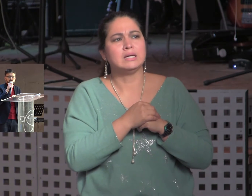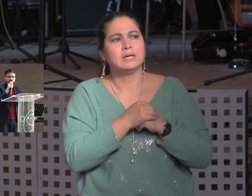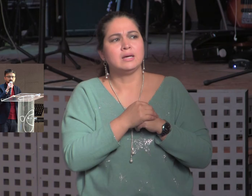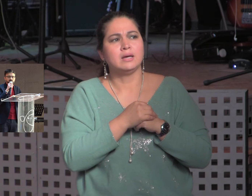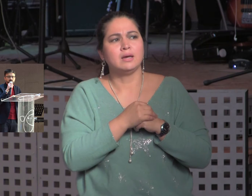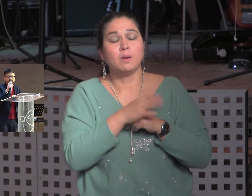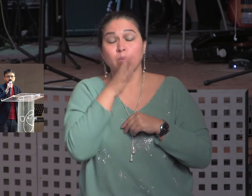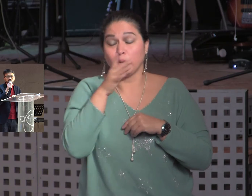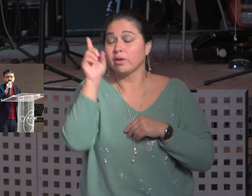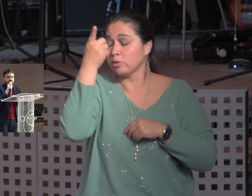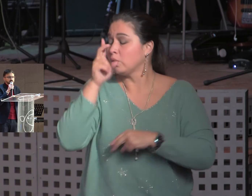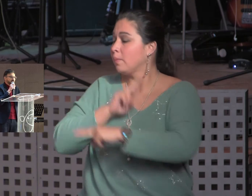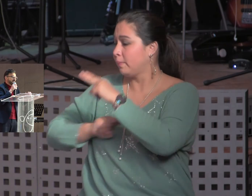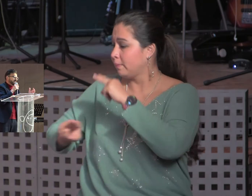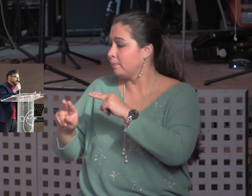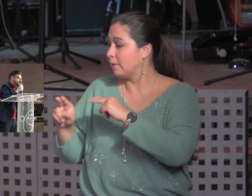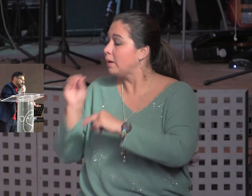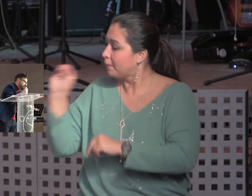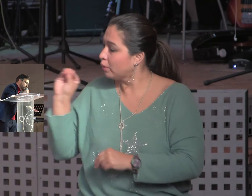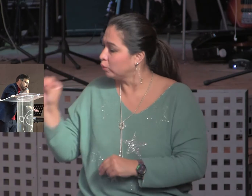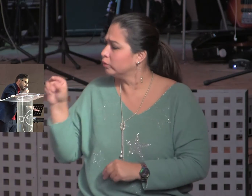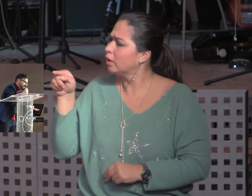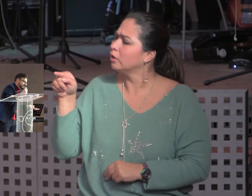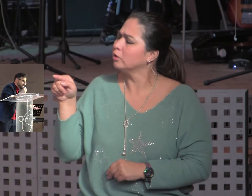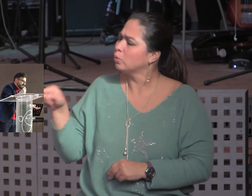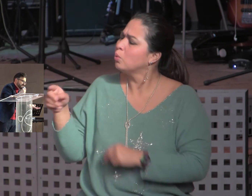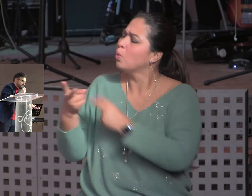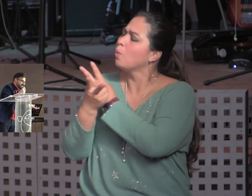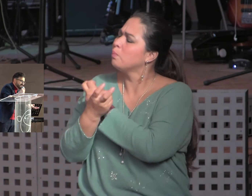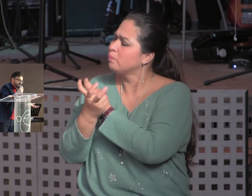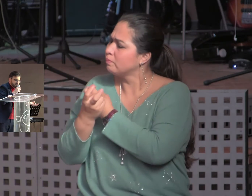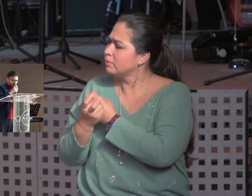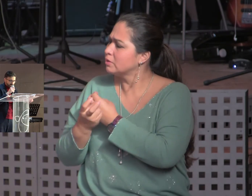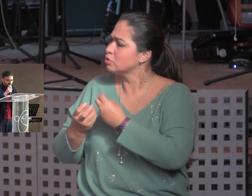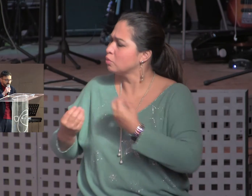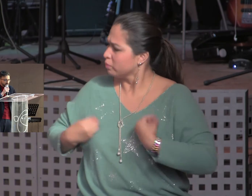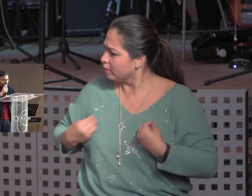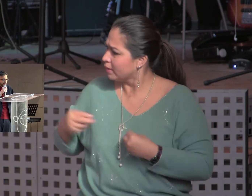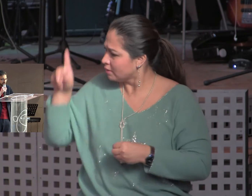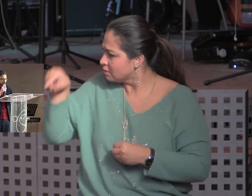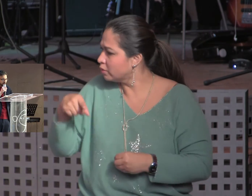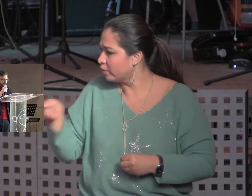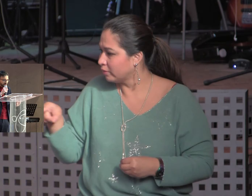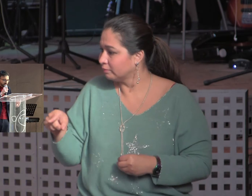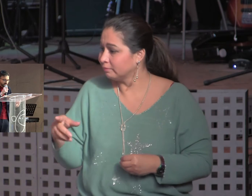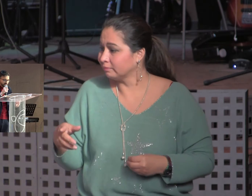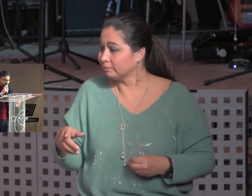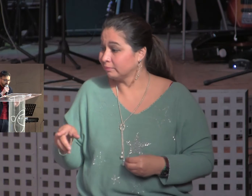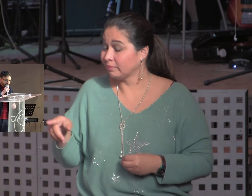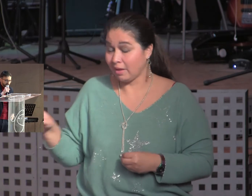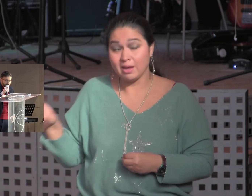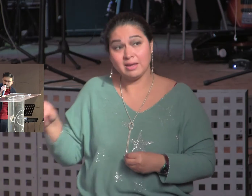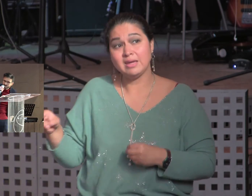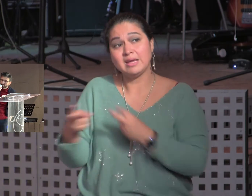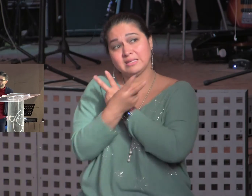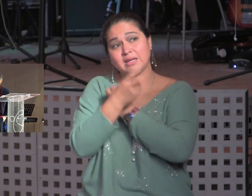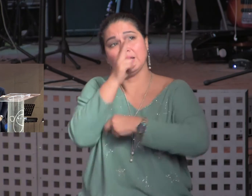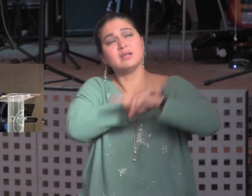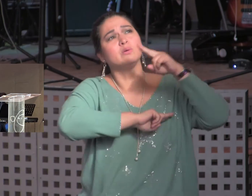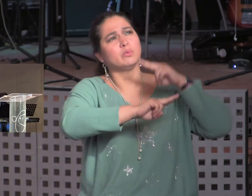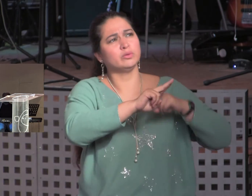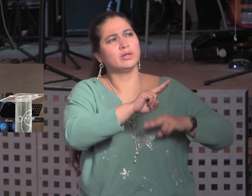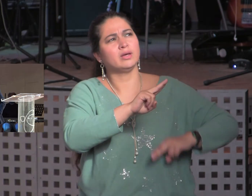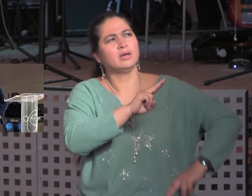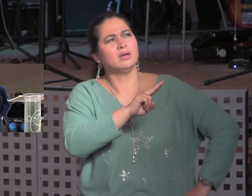los huesos? Le contesta, tú lo sabes, Pues claro que el Señor lo sabe.